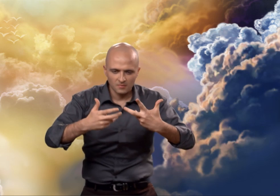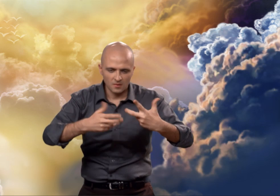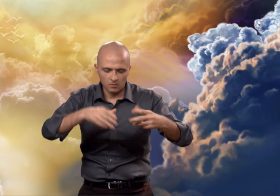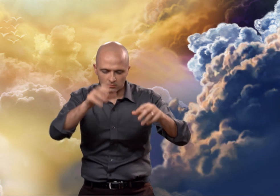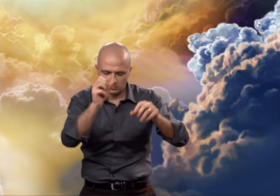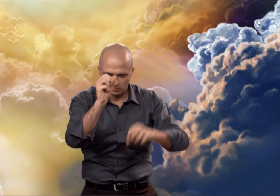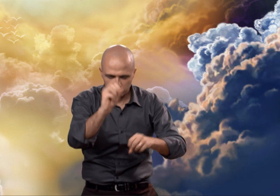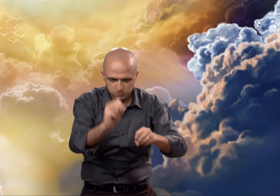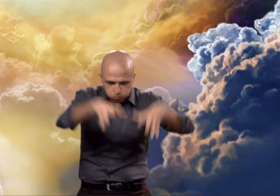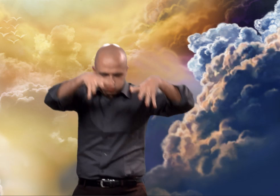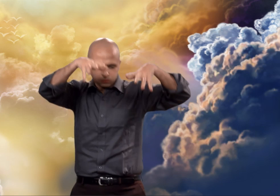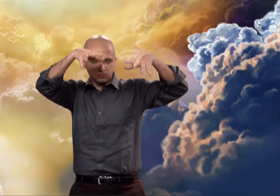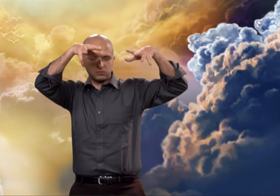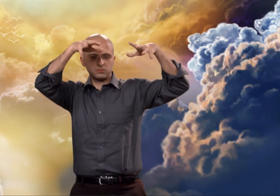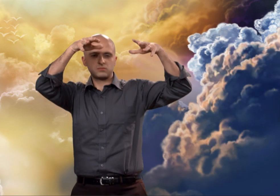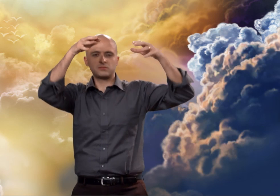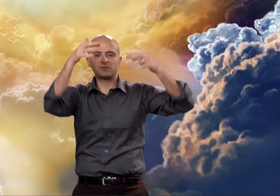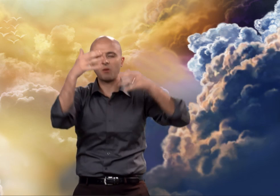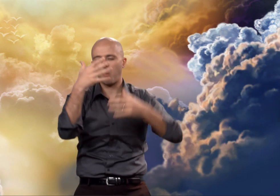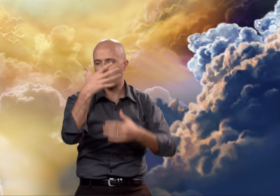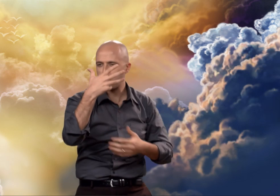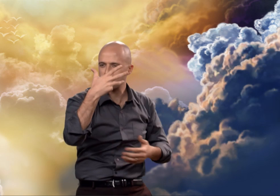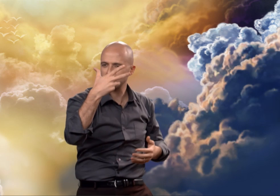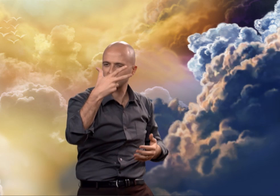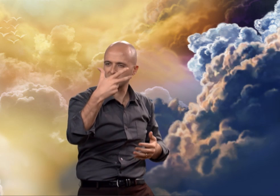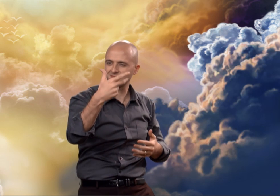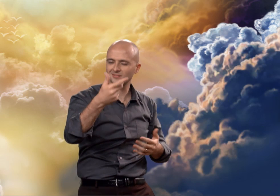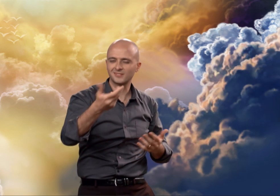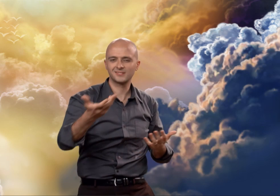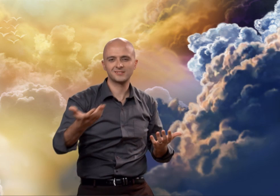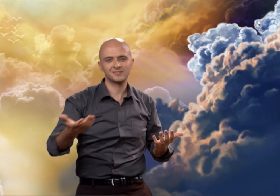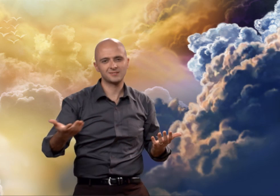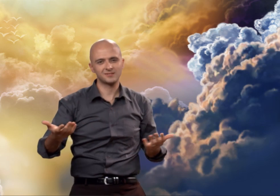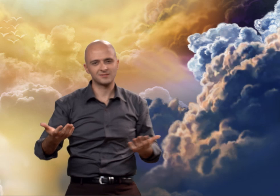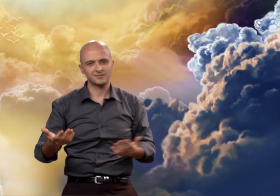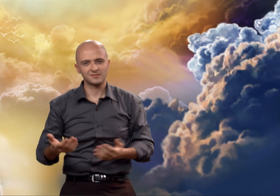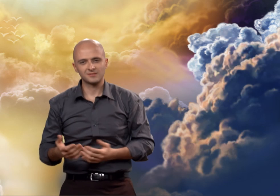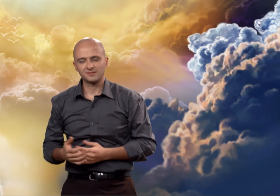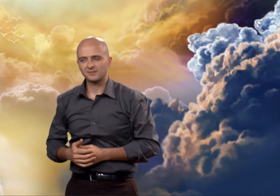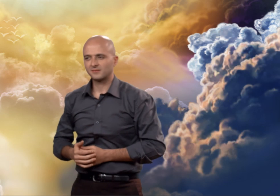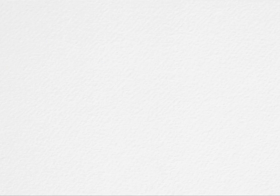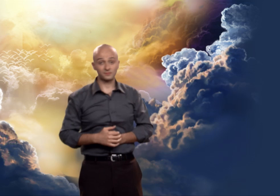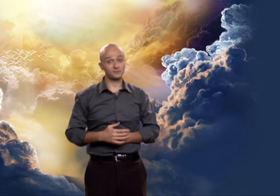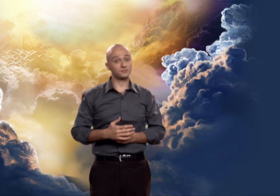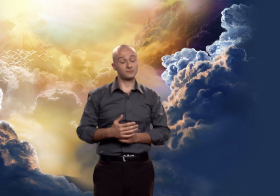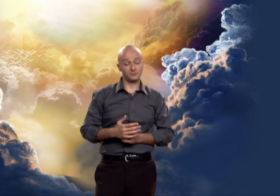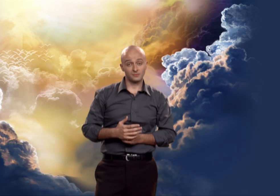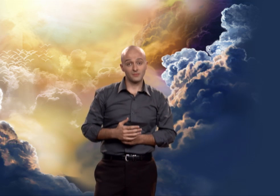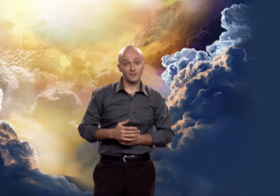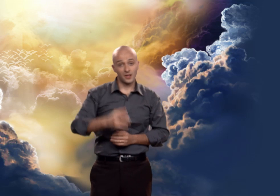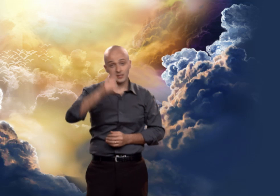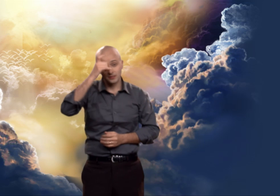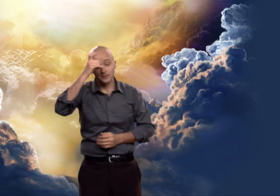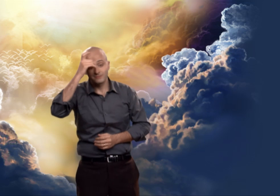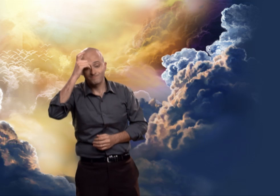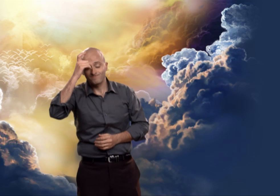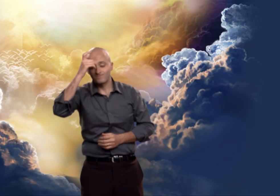obedecê-la esforçam-se para derrubar sua autoridade. Não poucos se declaram sem fé, a fim de justificar